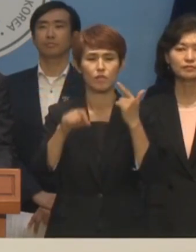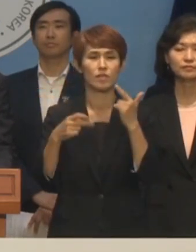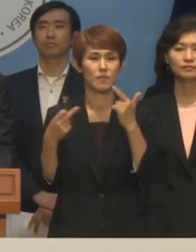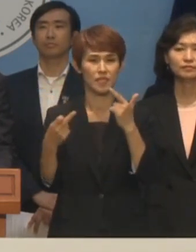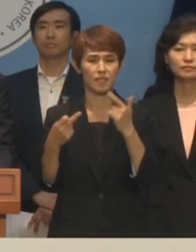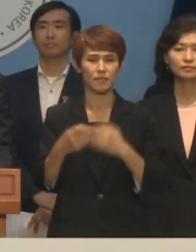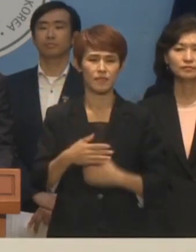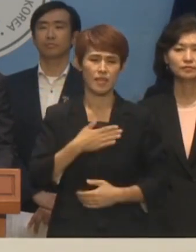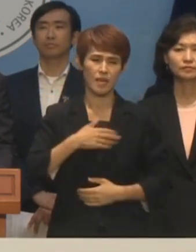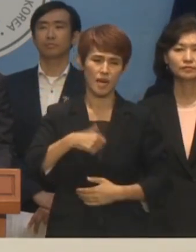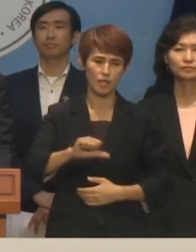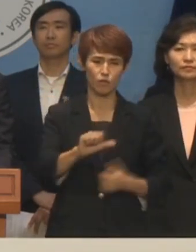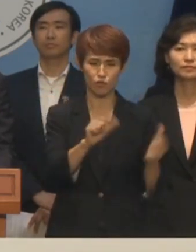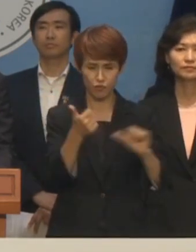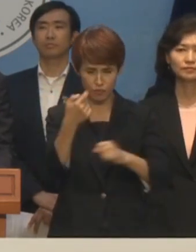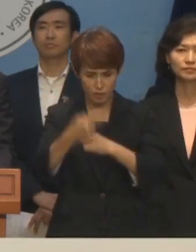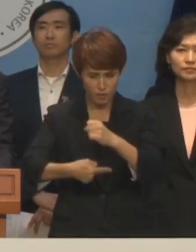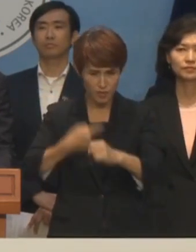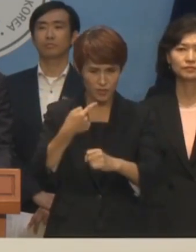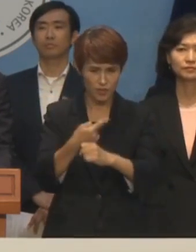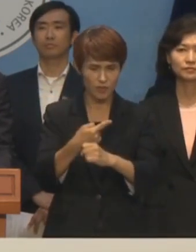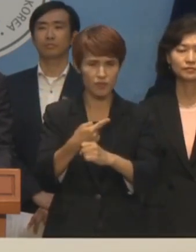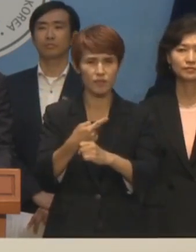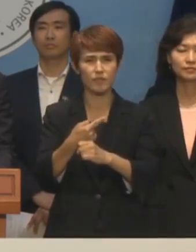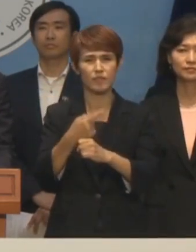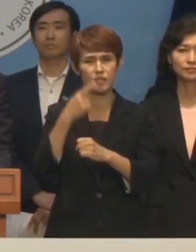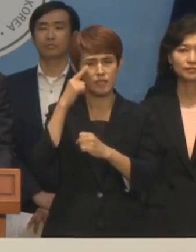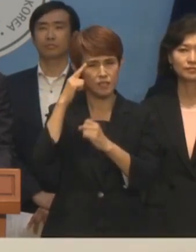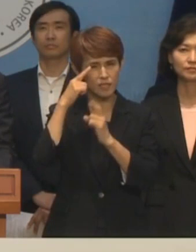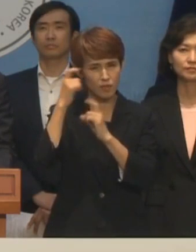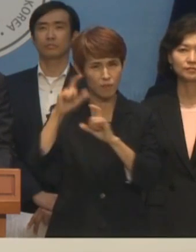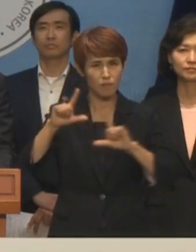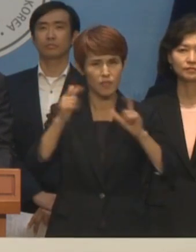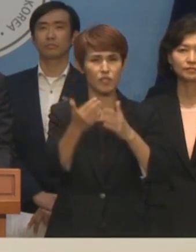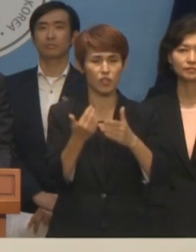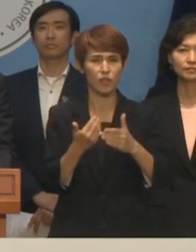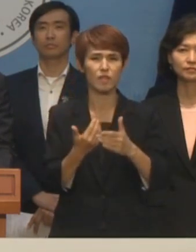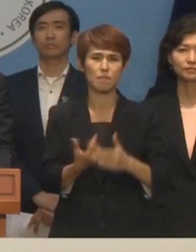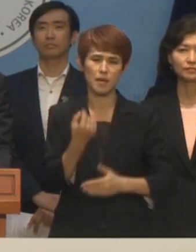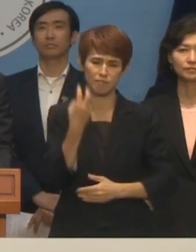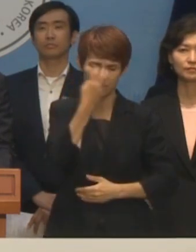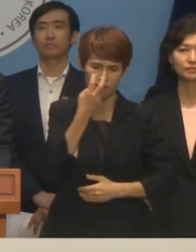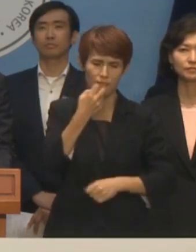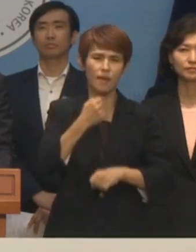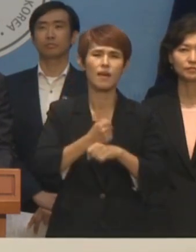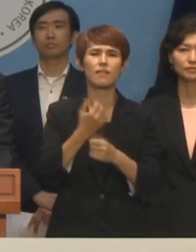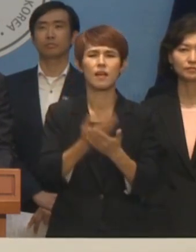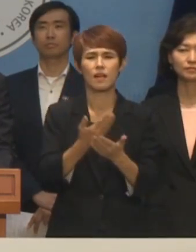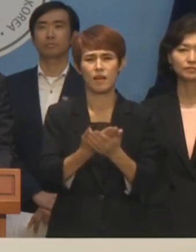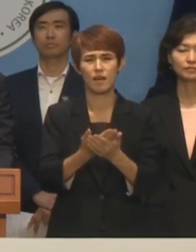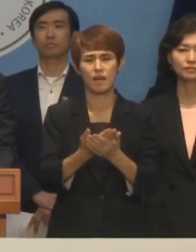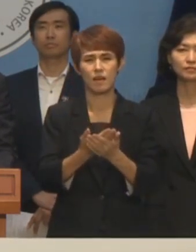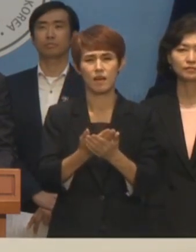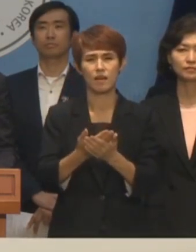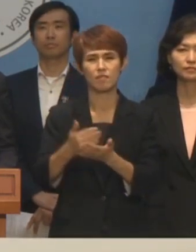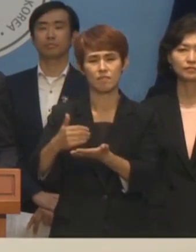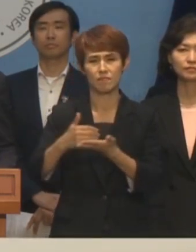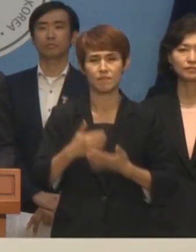일주기 전에 경찰 수사가 종결되고 진상이 규명되어 아들 희생에 대한 공방이 마무리되기를 바란다고 하였습니다.